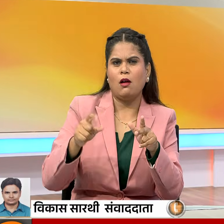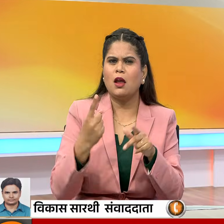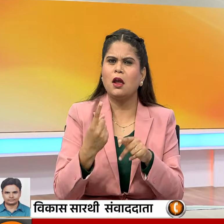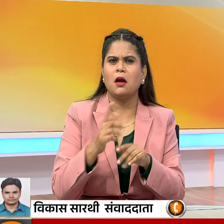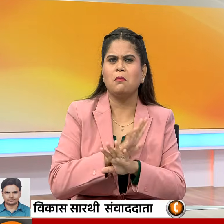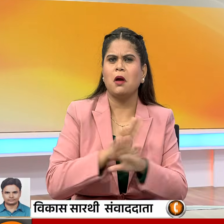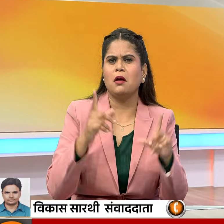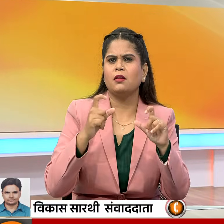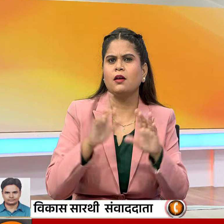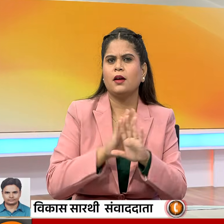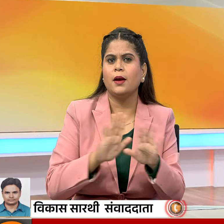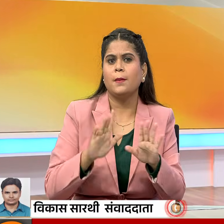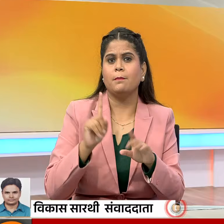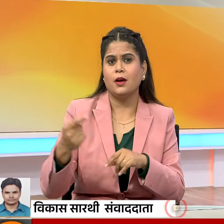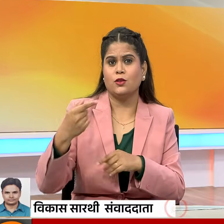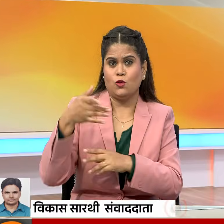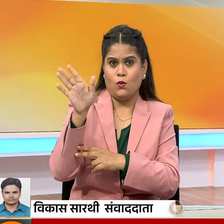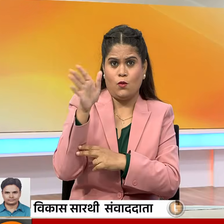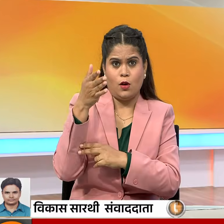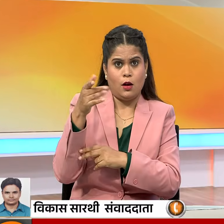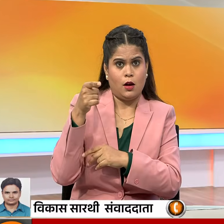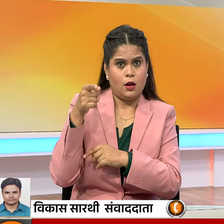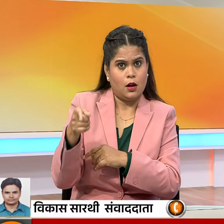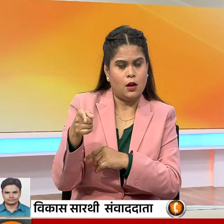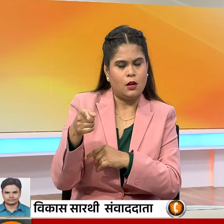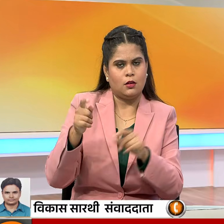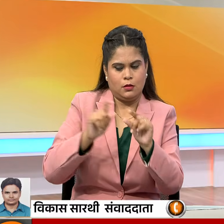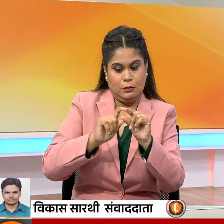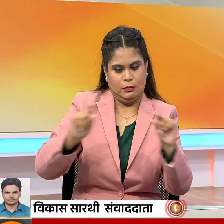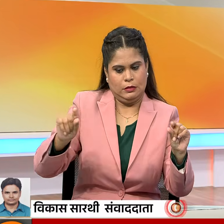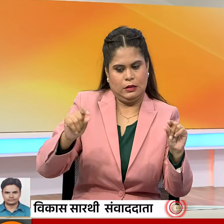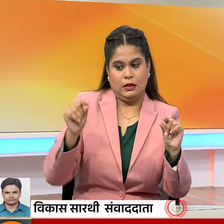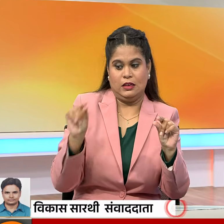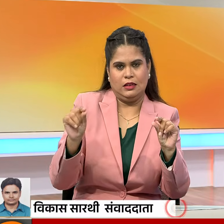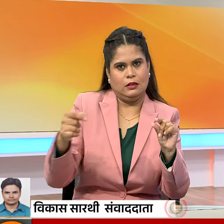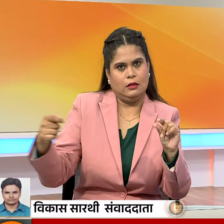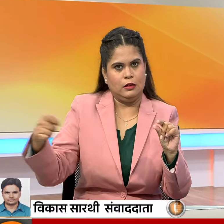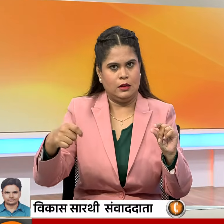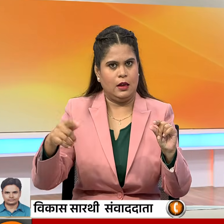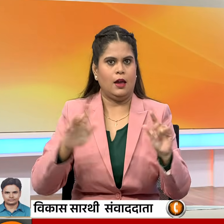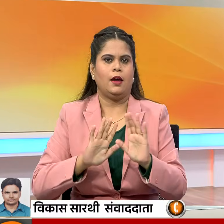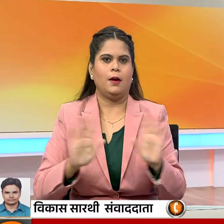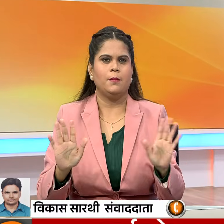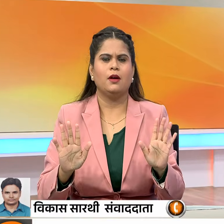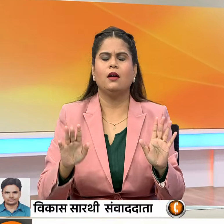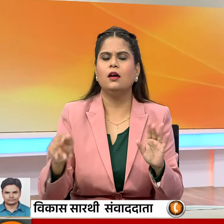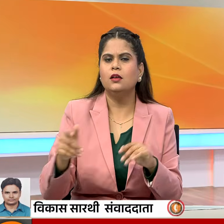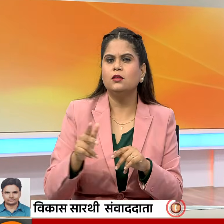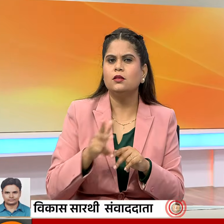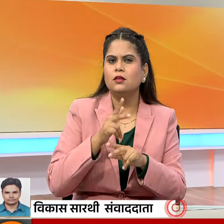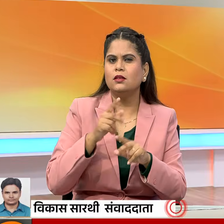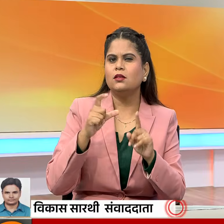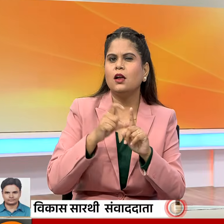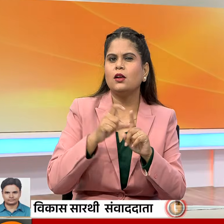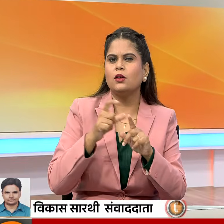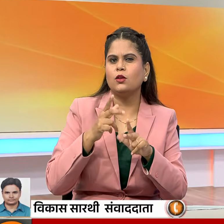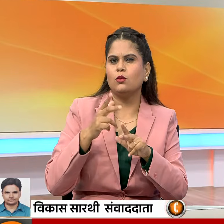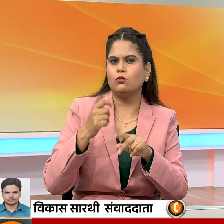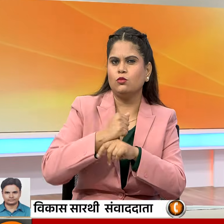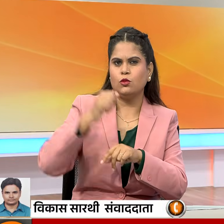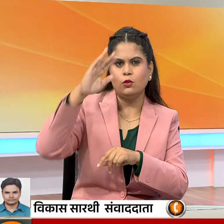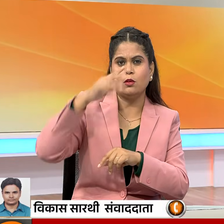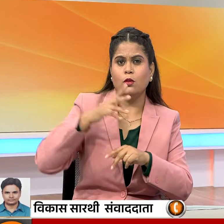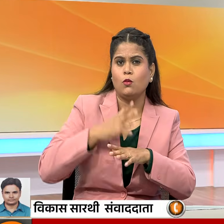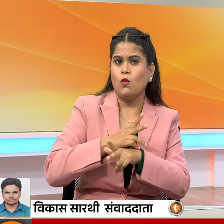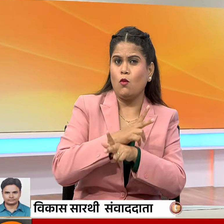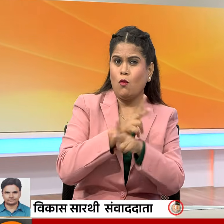फ्लैग लेकर के जो लोग चल रहे थे उसका ये डंडा है जिसमें कील लगी हुई थी। लेकिन व्यापक तौर पर ये आरोप लगा दिए गए कि दिल्ली पुलिस ने कील लगा करके इस तरह से